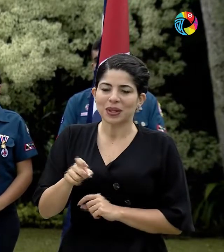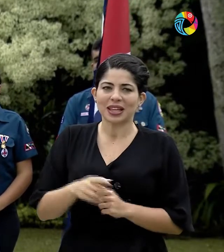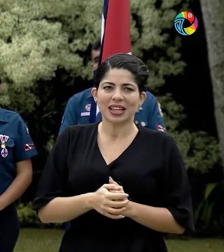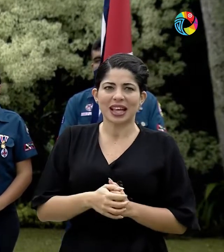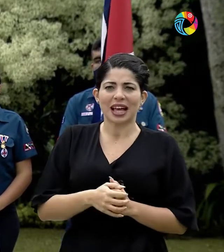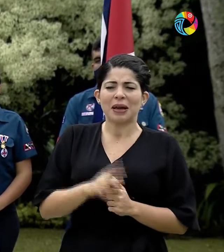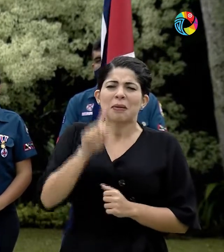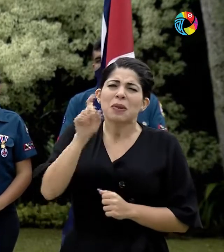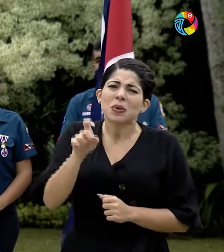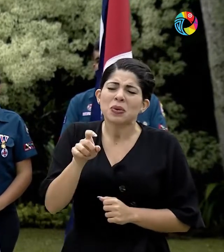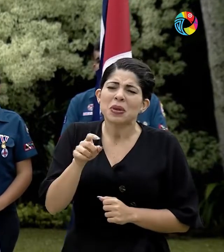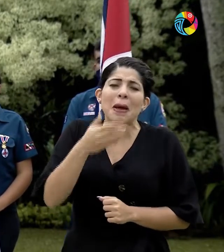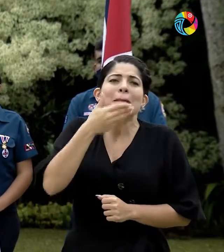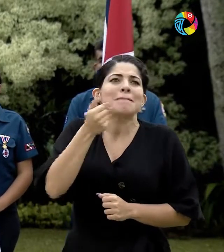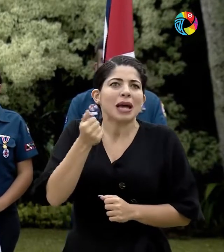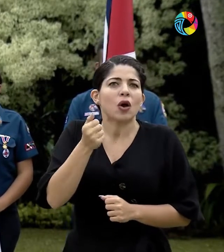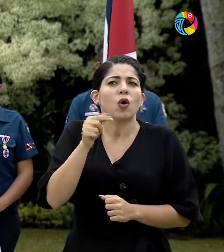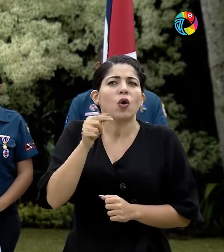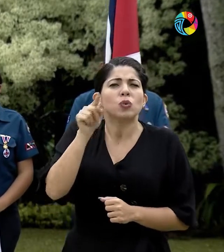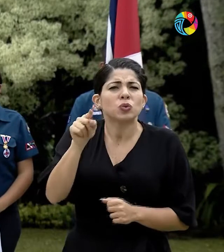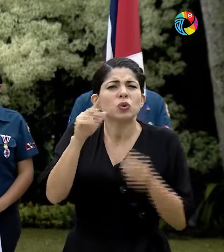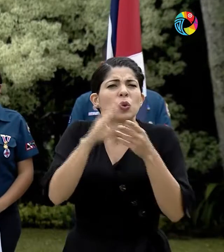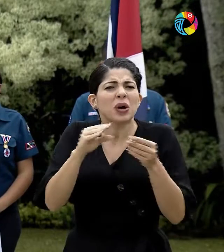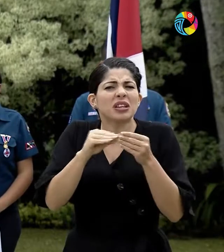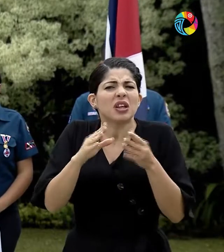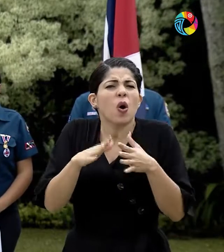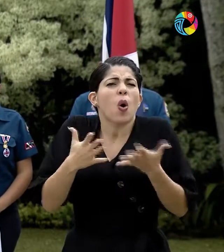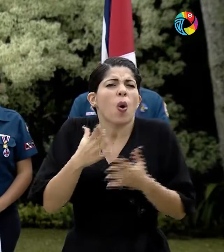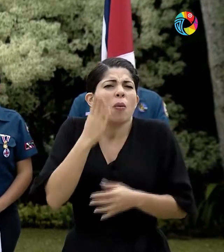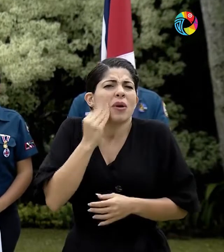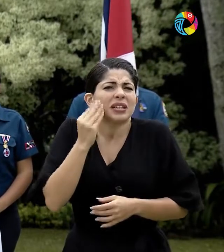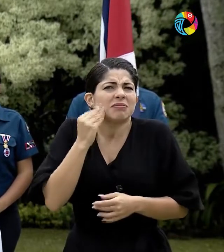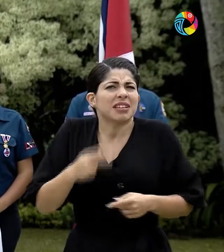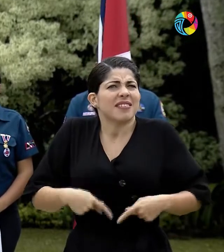y consultamos: cuénteme usted más bien cómo es vivir con ejército,